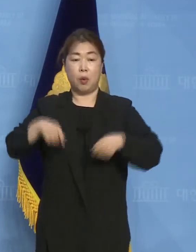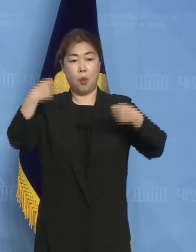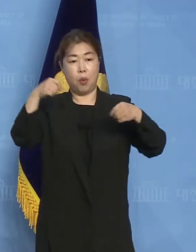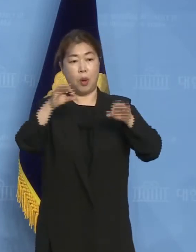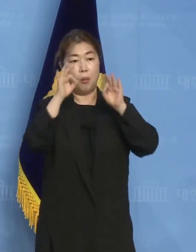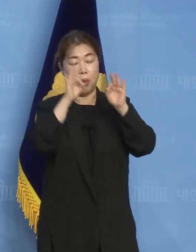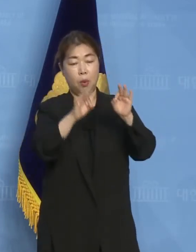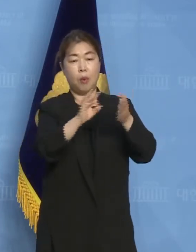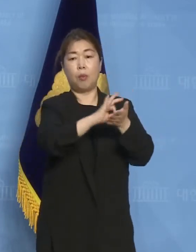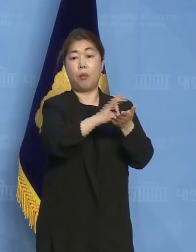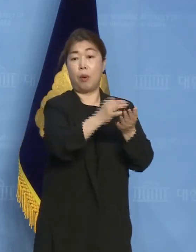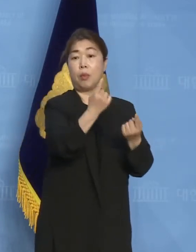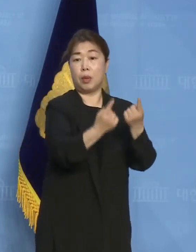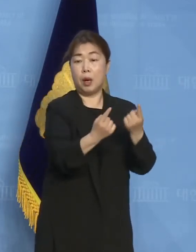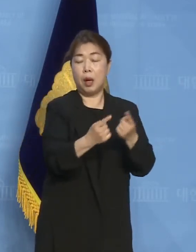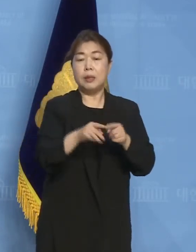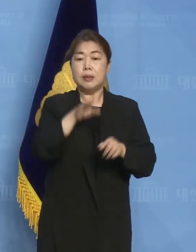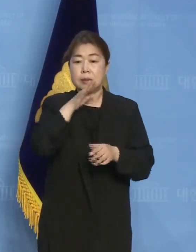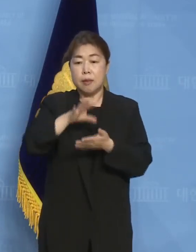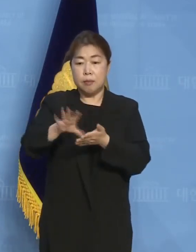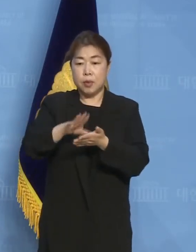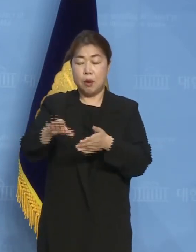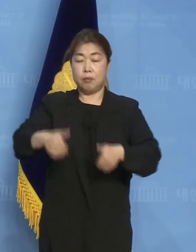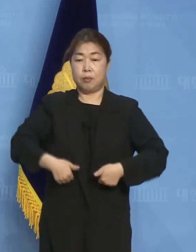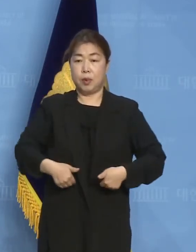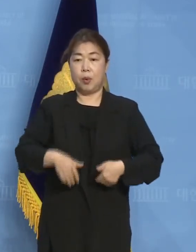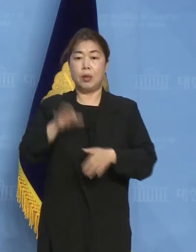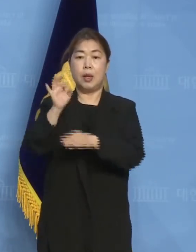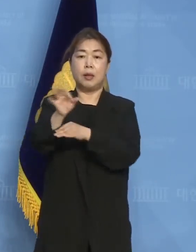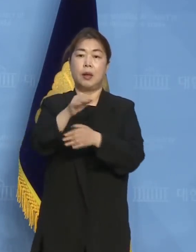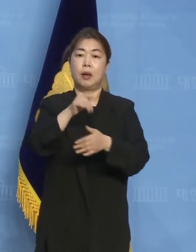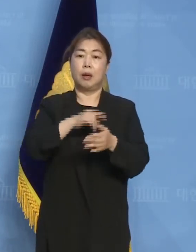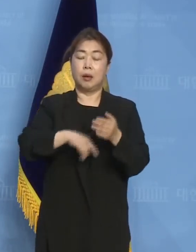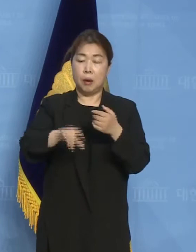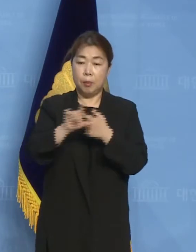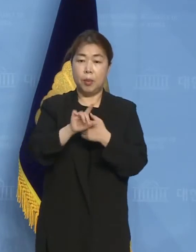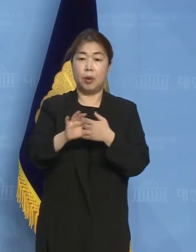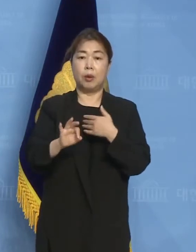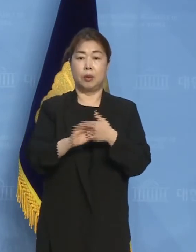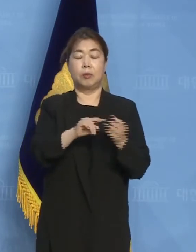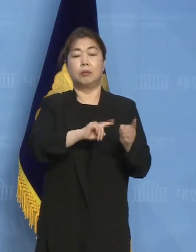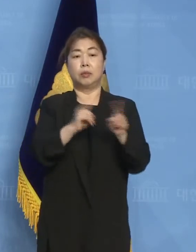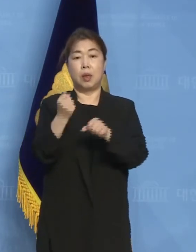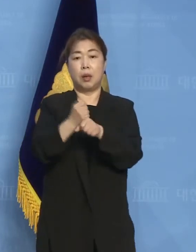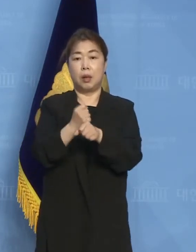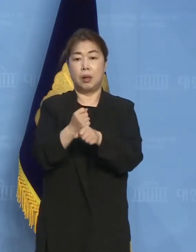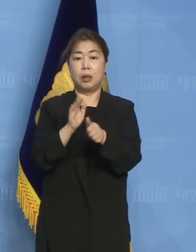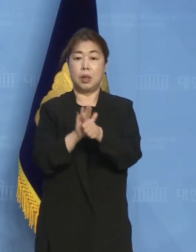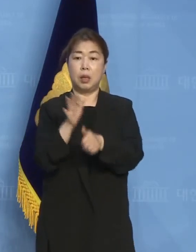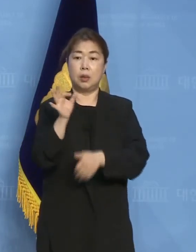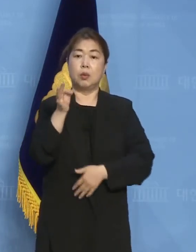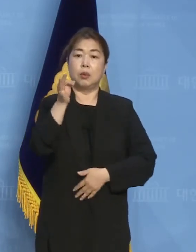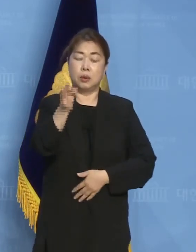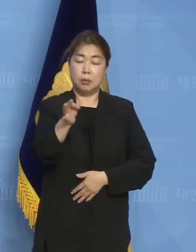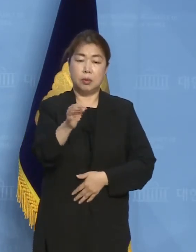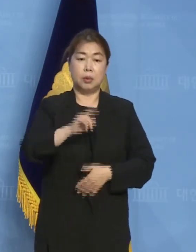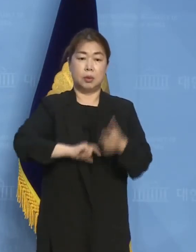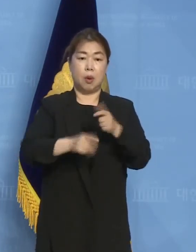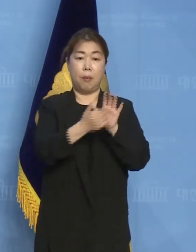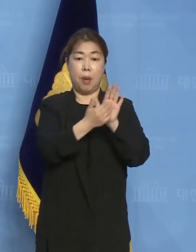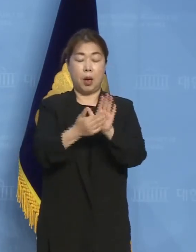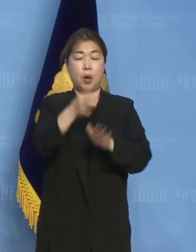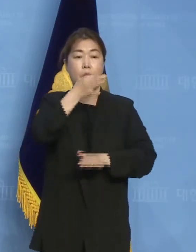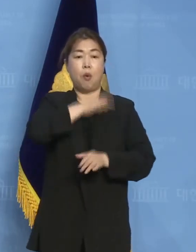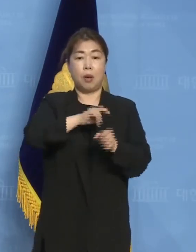소비 쿠폰보다 생필품 구입 등 일상 유지 및 회복에 소비가 가능한 재난지원금이 방역에 더욱